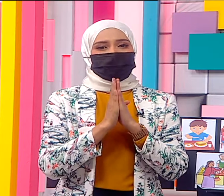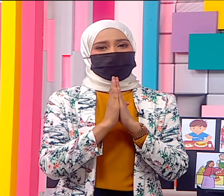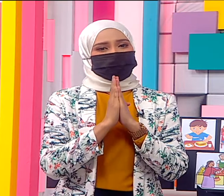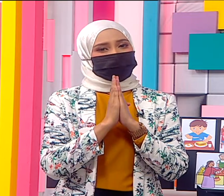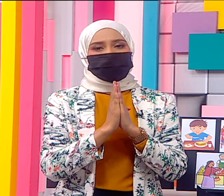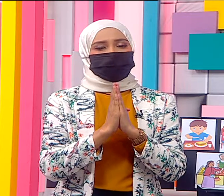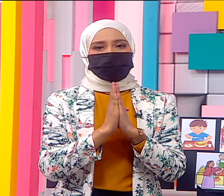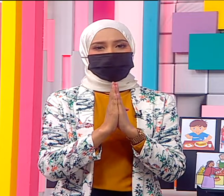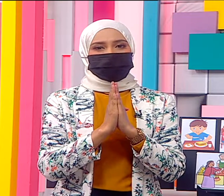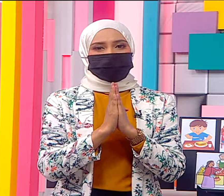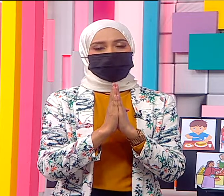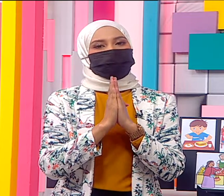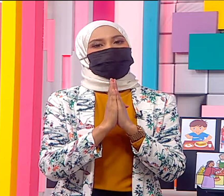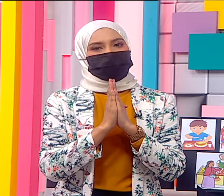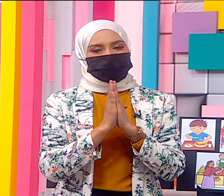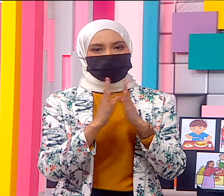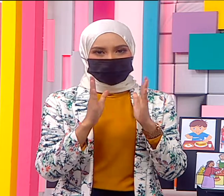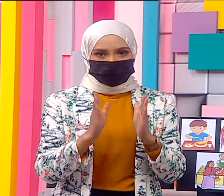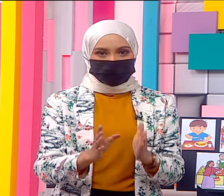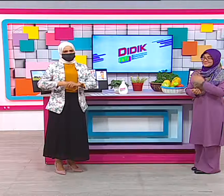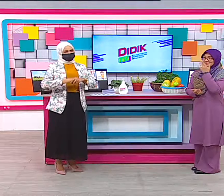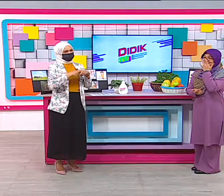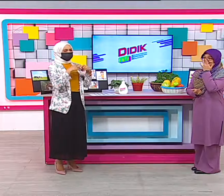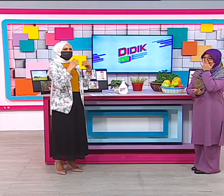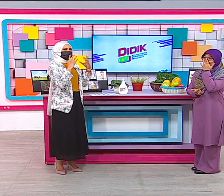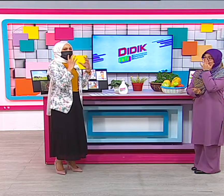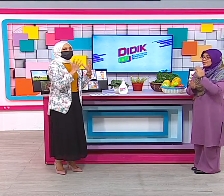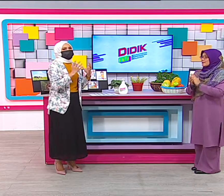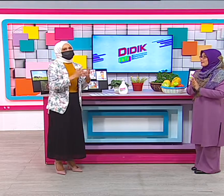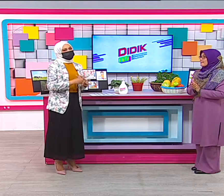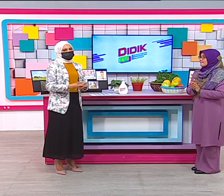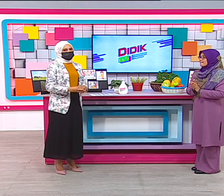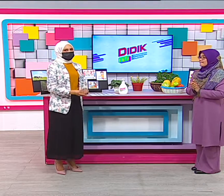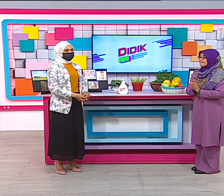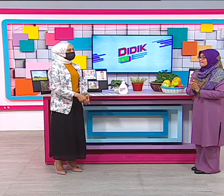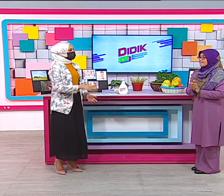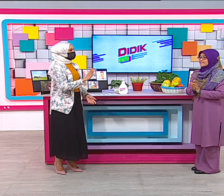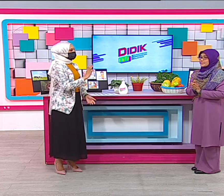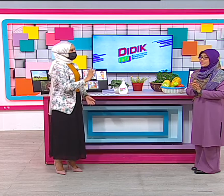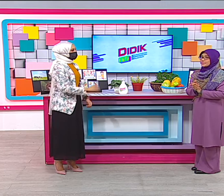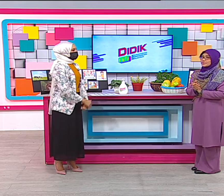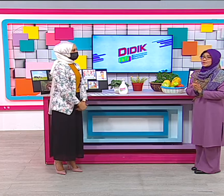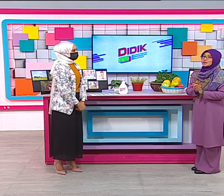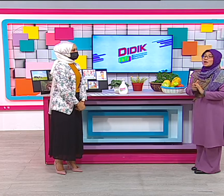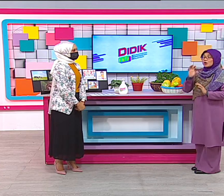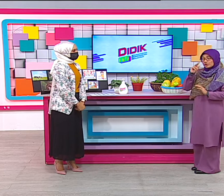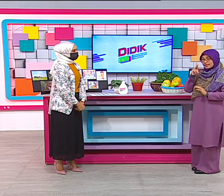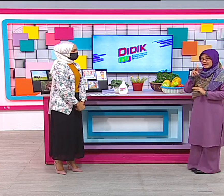jangan dulu aja kita penduduk sahaja di rumah mungkin saya boleh sintetik sebenarnya sego Tentang Kita punya topik nih oke